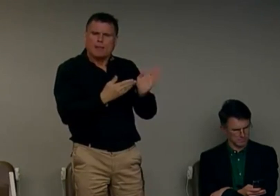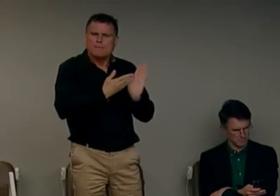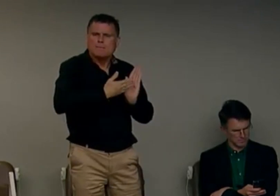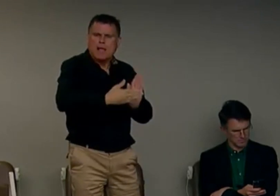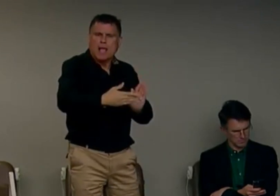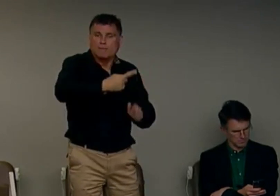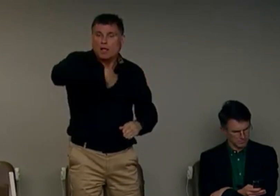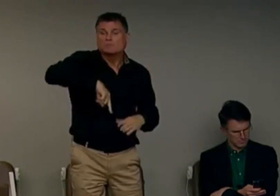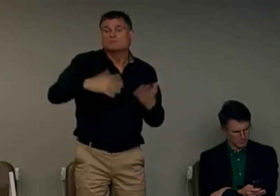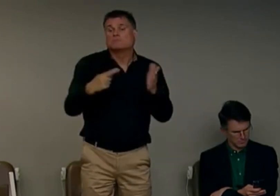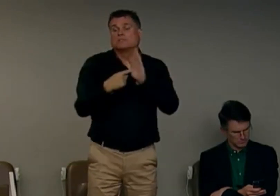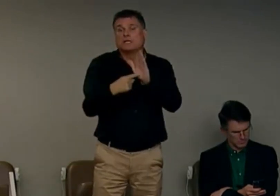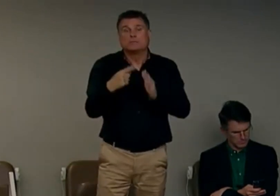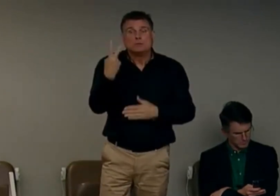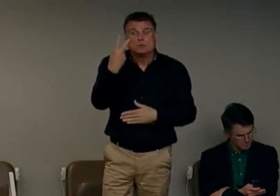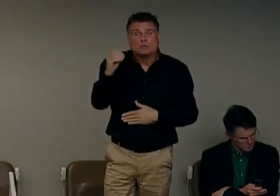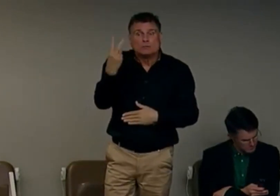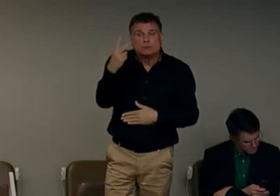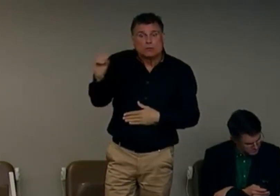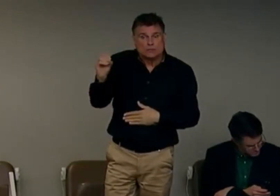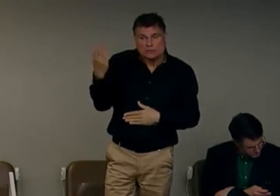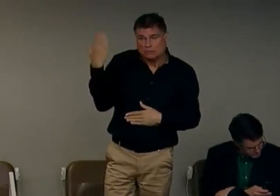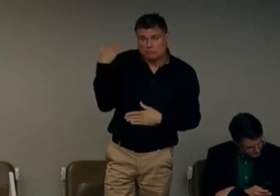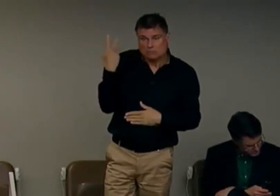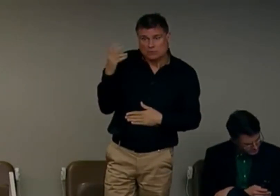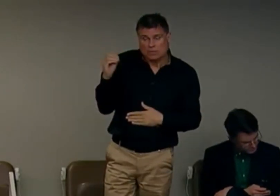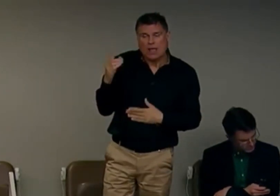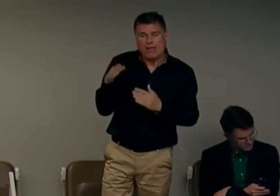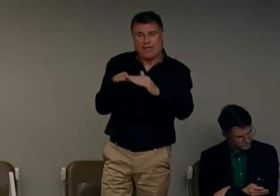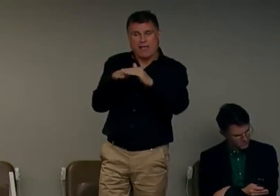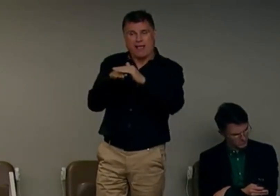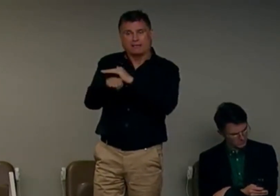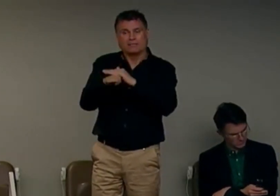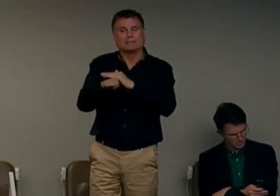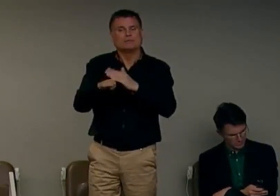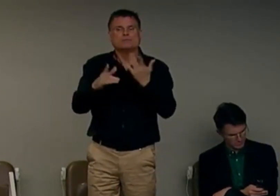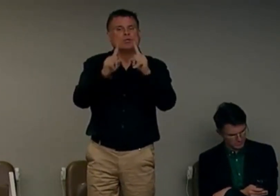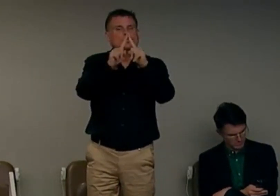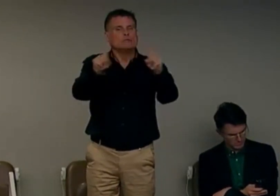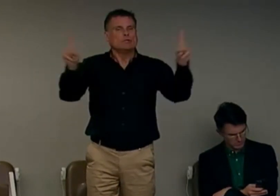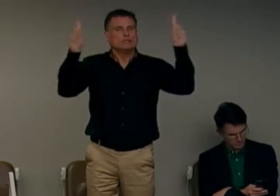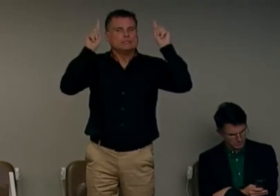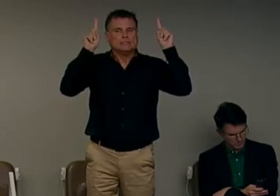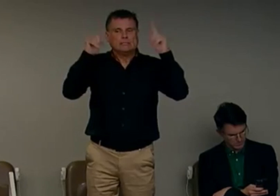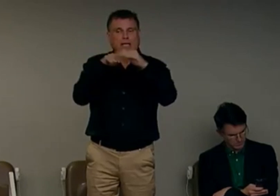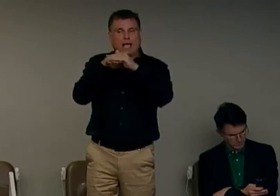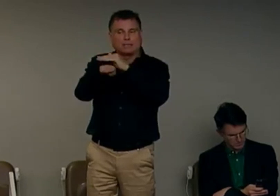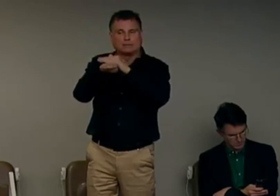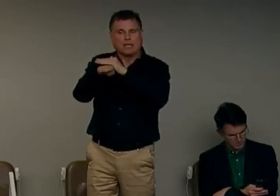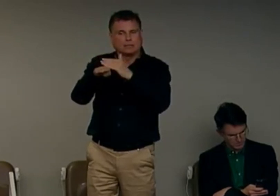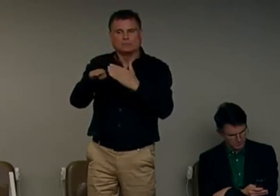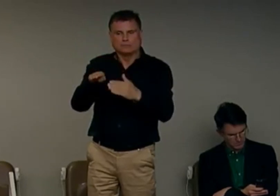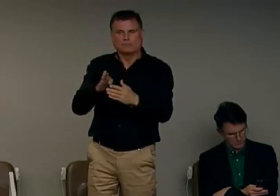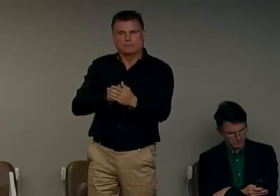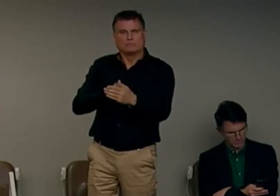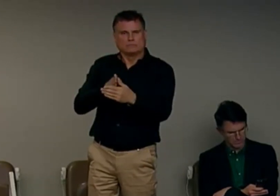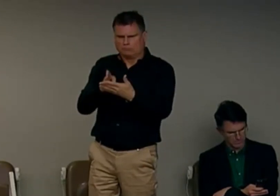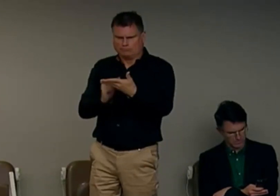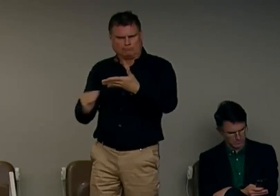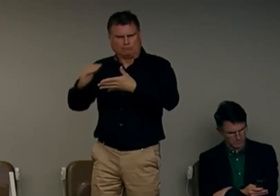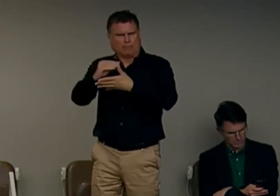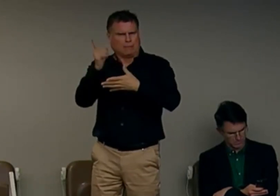supérieur comme priorité de travail. Je souhaite partager avec vous l'initiative qui a été la nôtre en